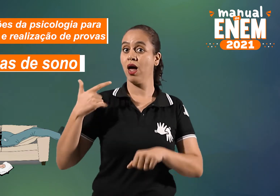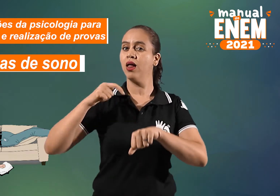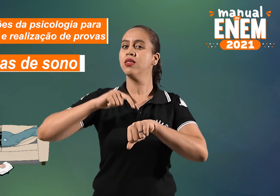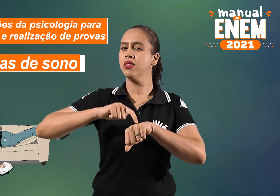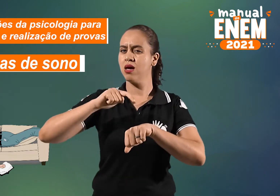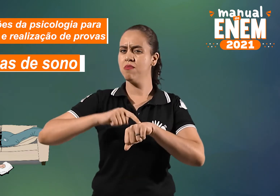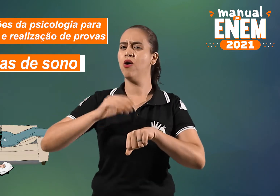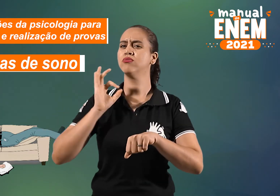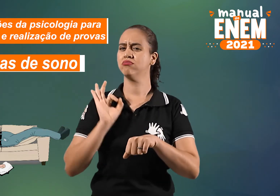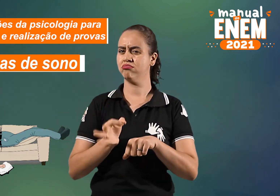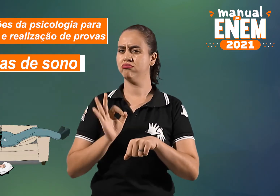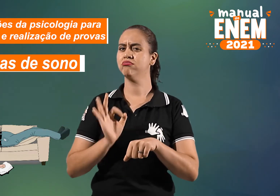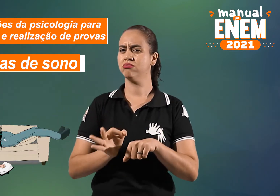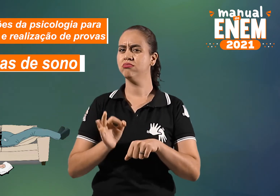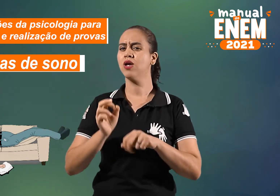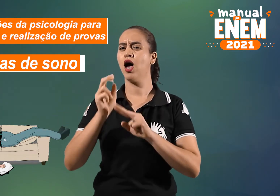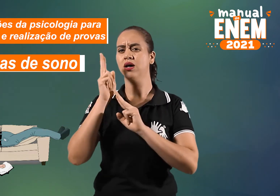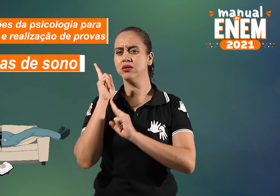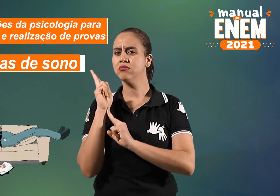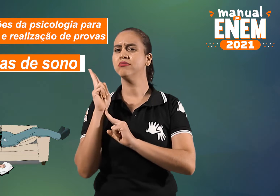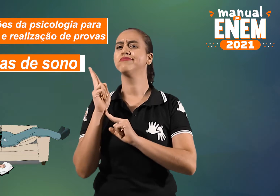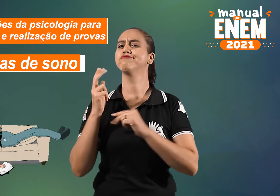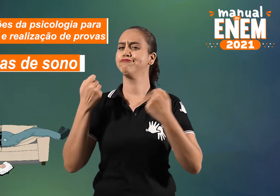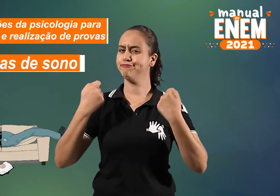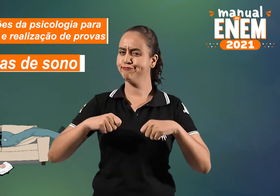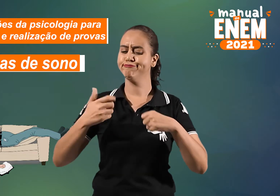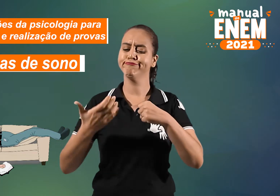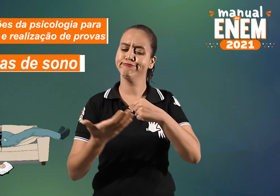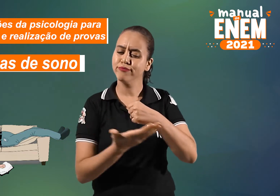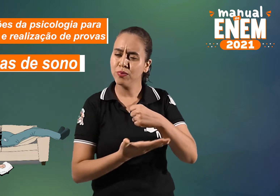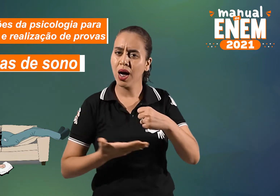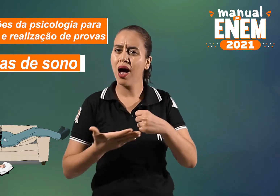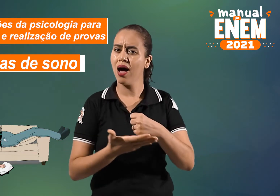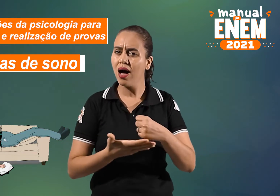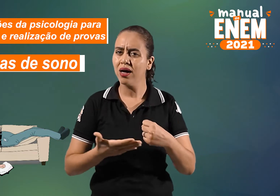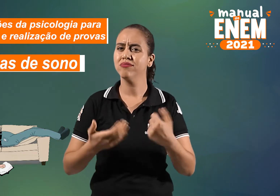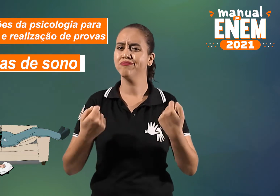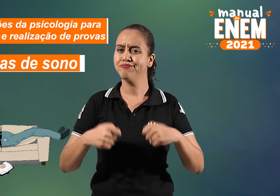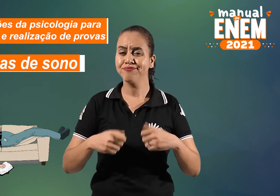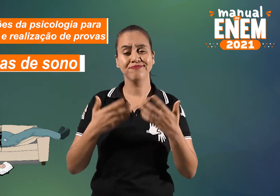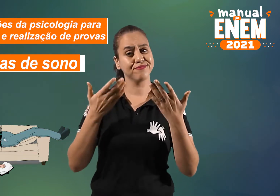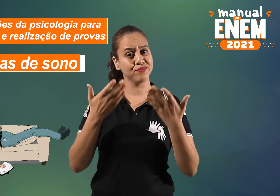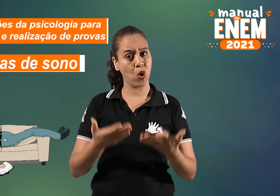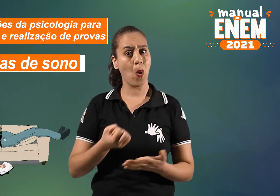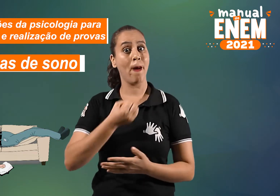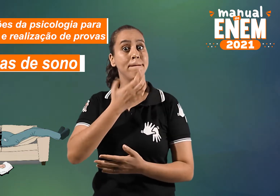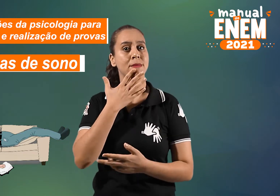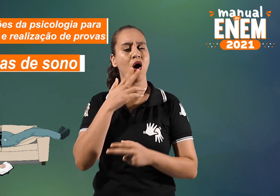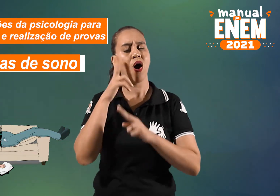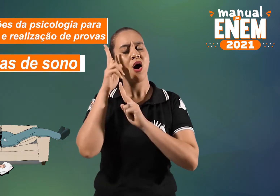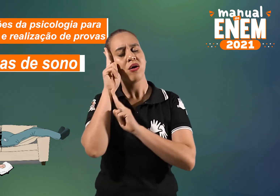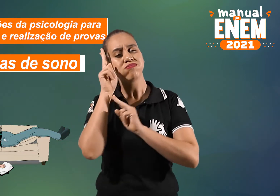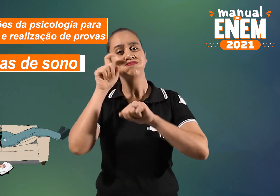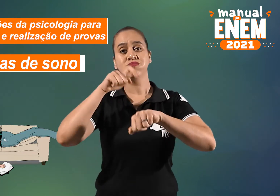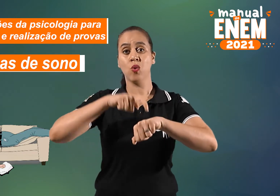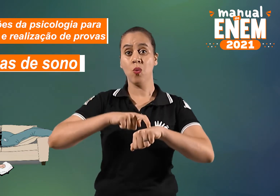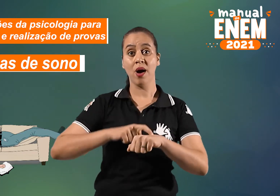higiene do sono adequada, faz-se necessária, uma vez que um sono de boa qualidade favorece de forma positiva